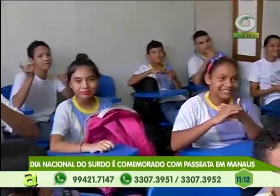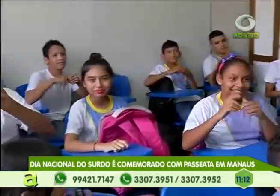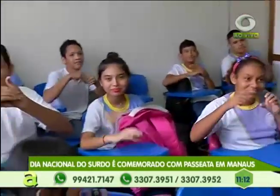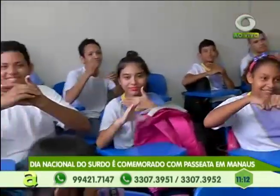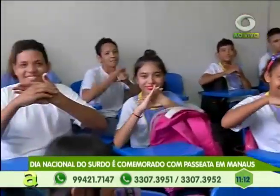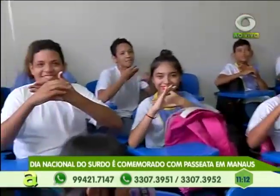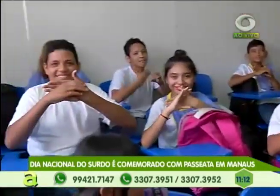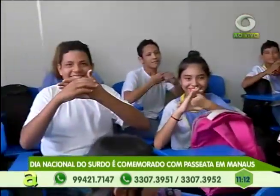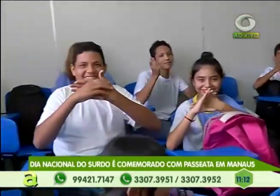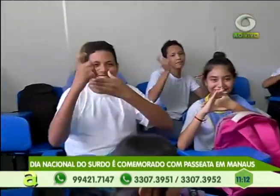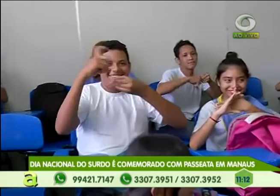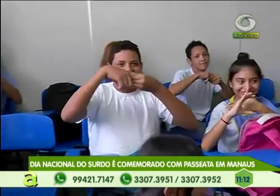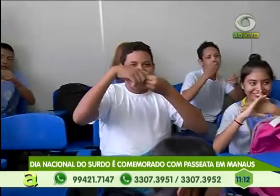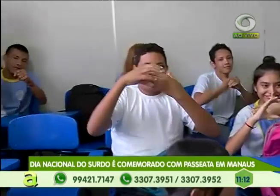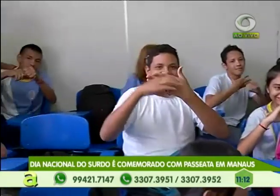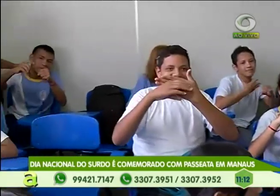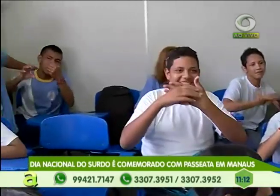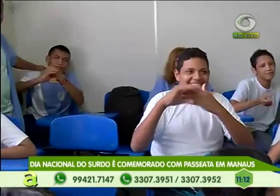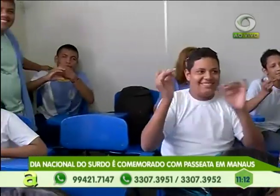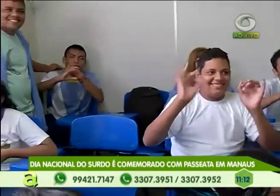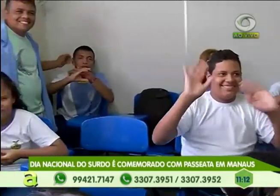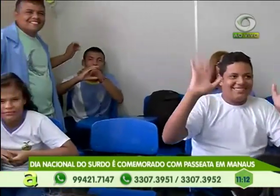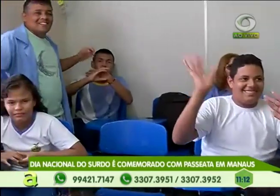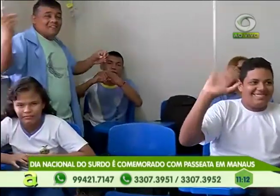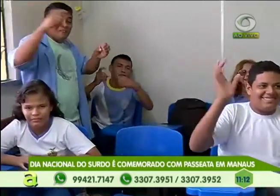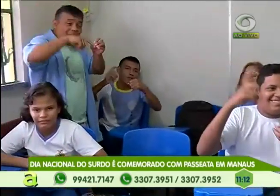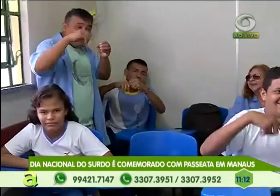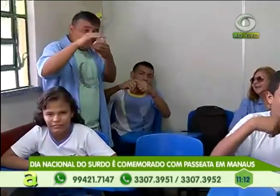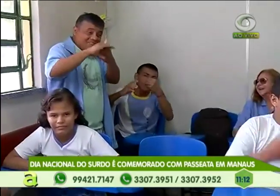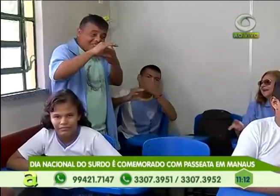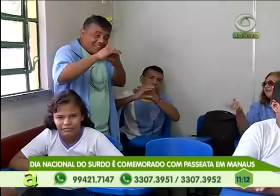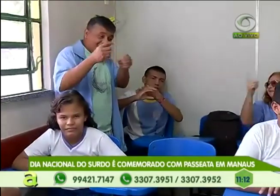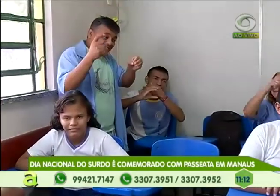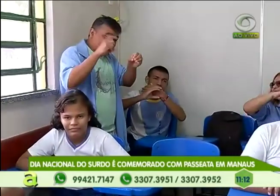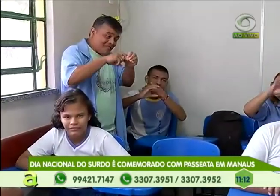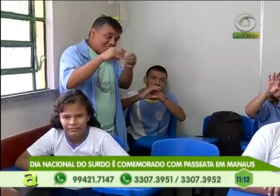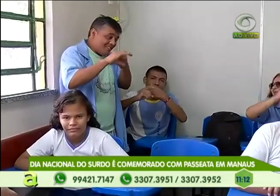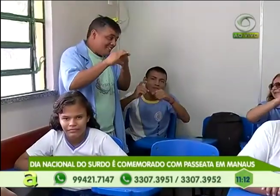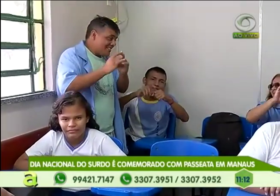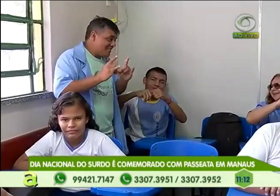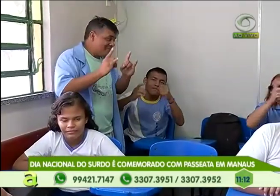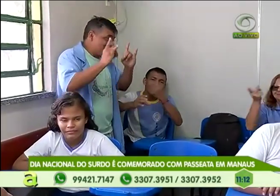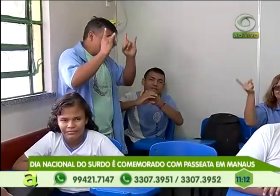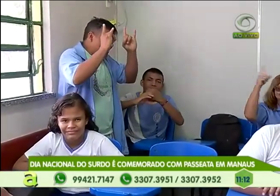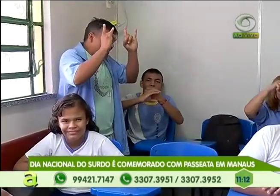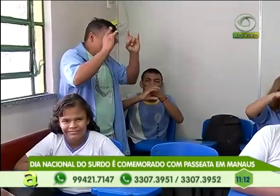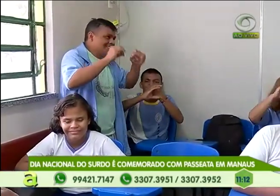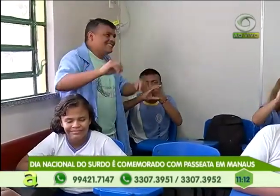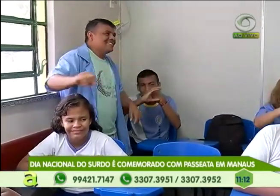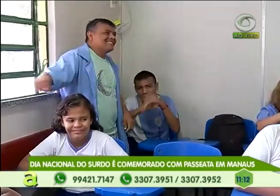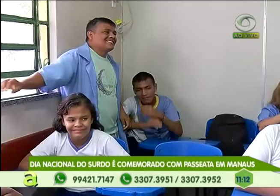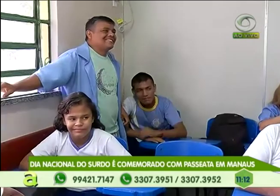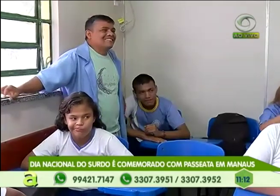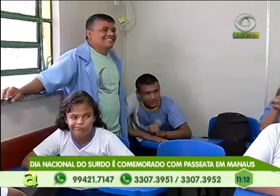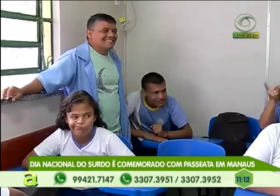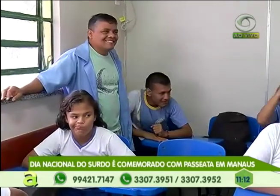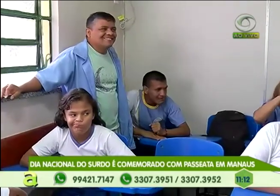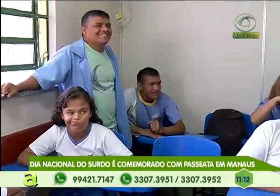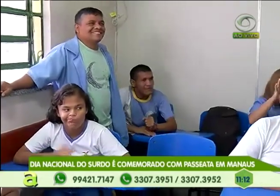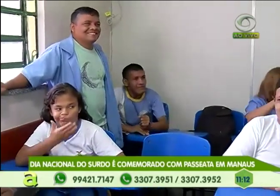professoras que se dedicam não só a passar, a ministrar as aulas, né? A dar as aulas para os alunos, mas a aprender